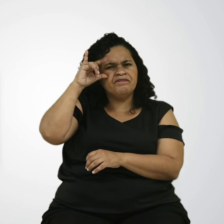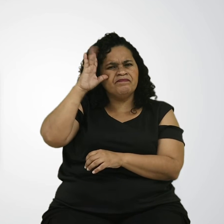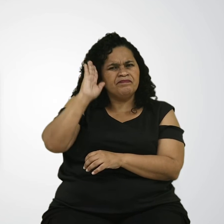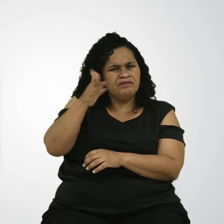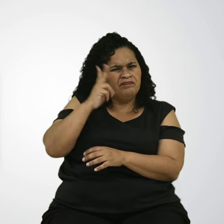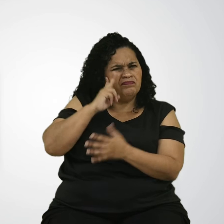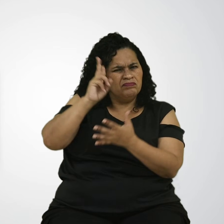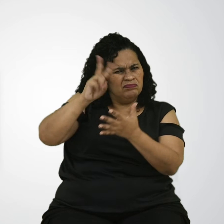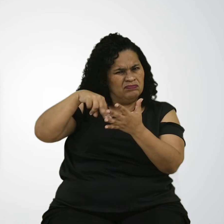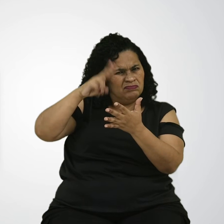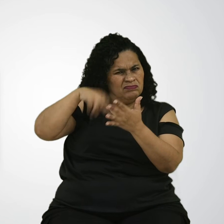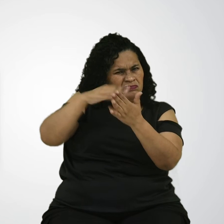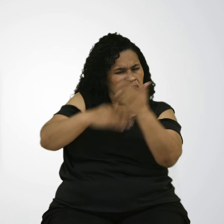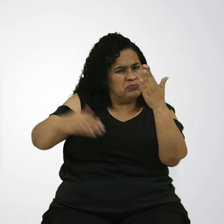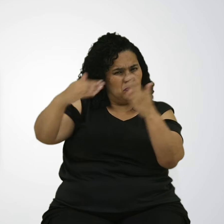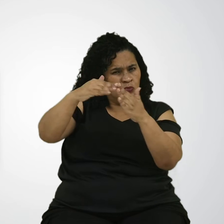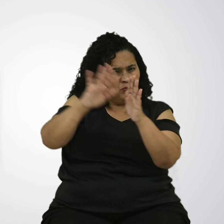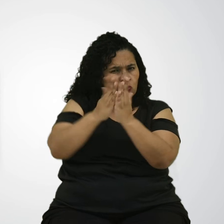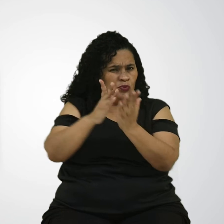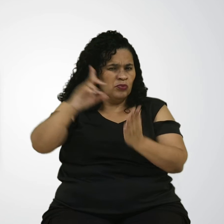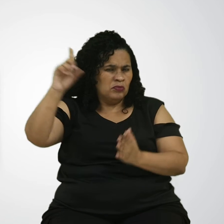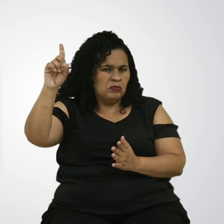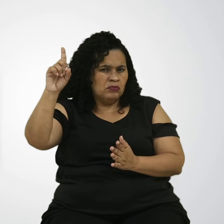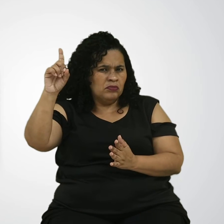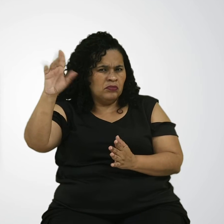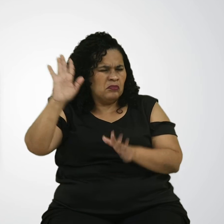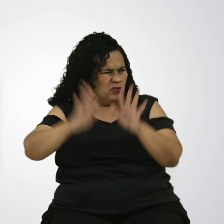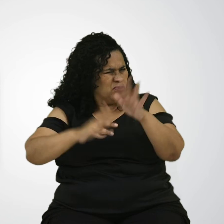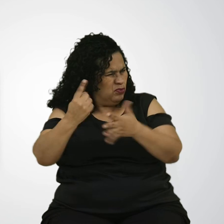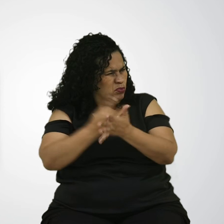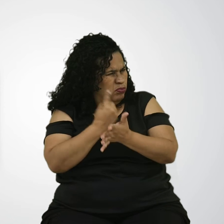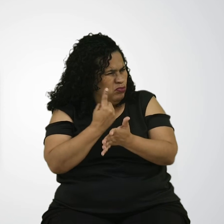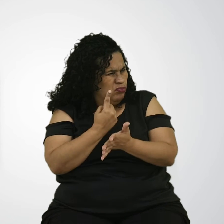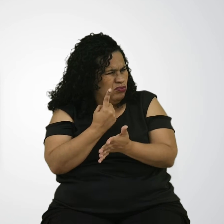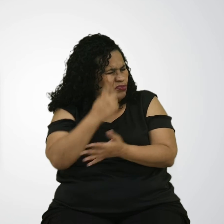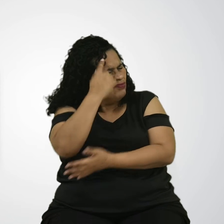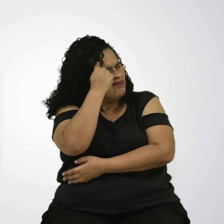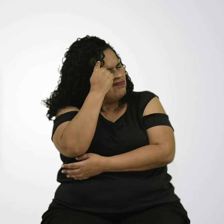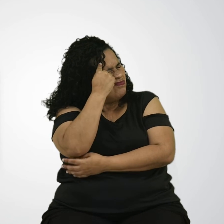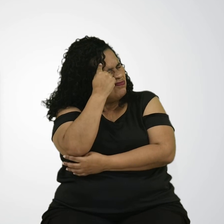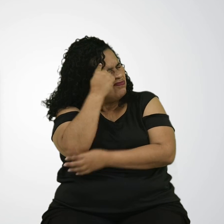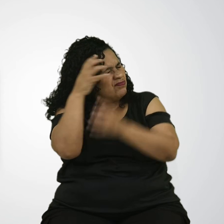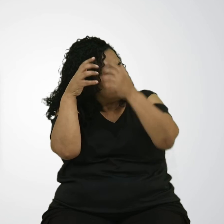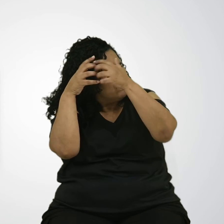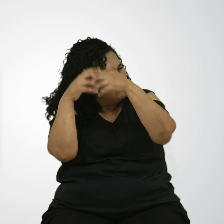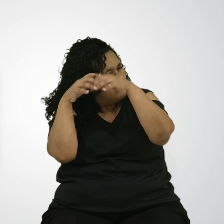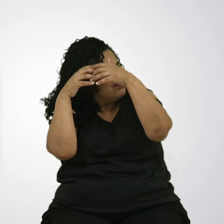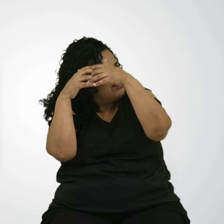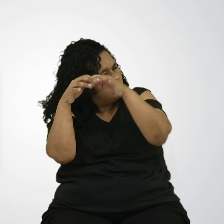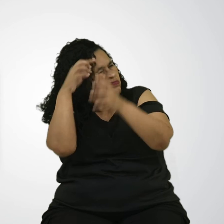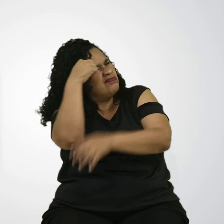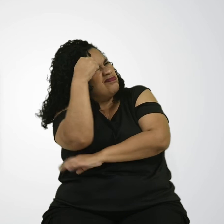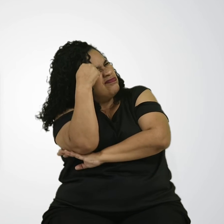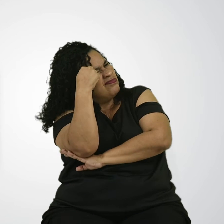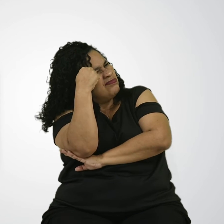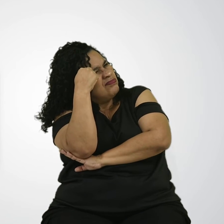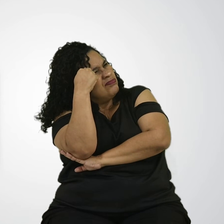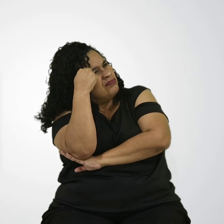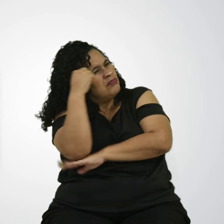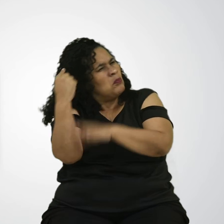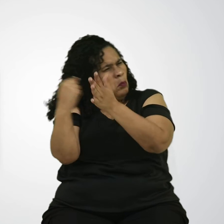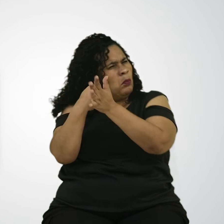Bíblia? Essa é uma pergunta que eu faço, assim, para mim mesmo. Eu prefiro, eu não entro na confusão, mas eu pergunto